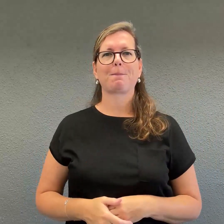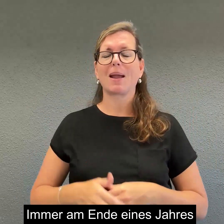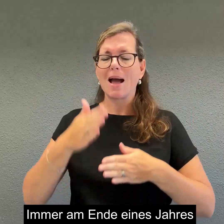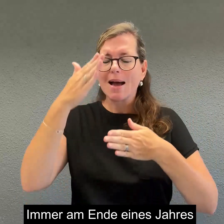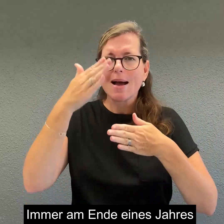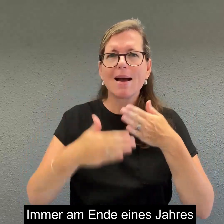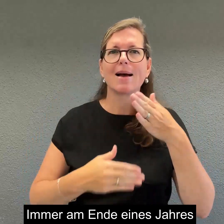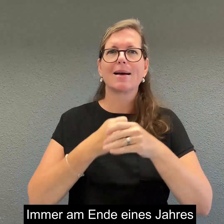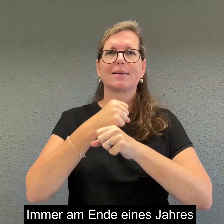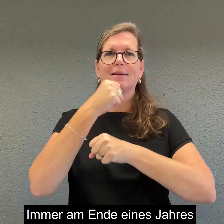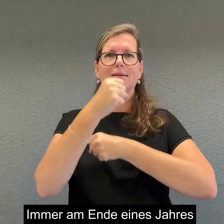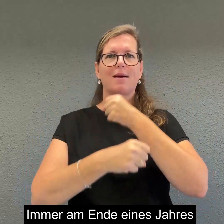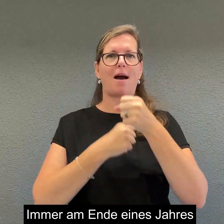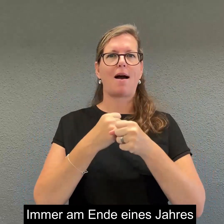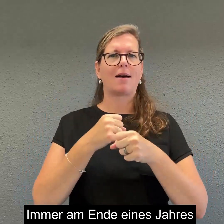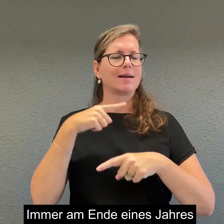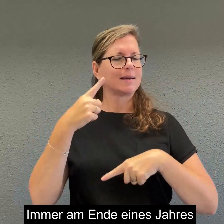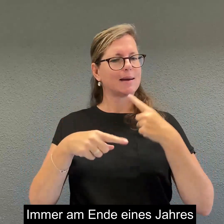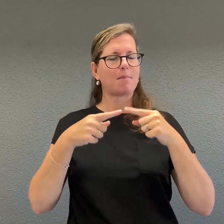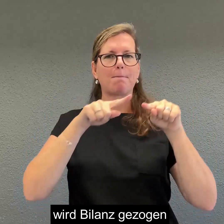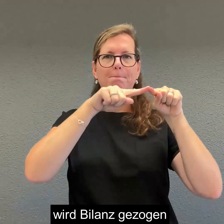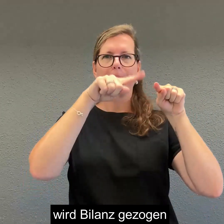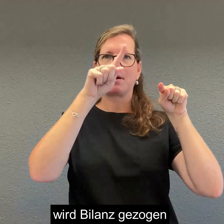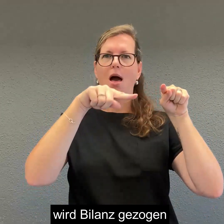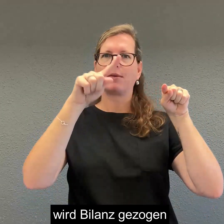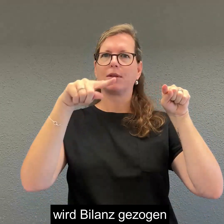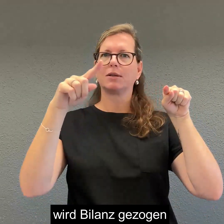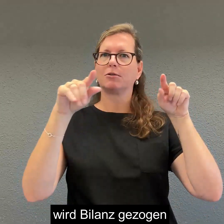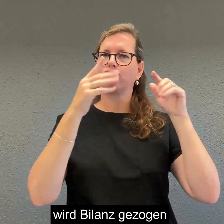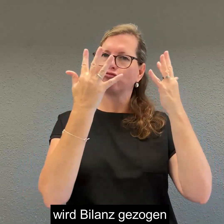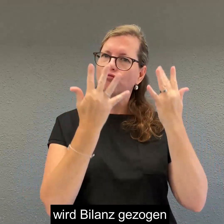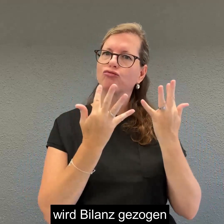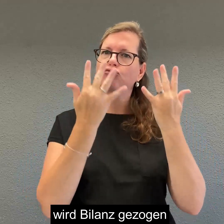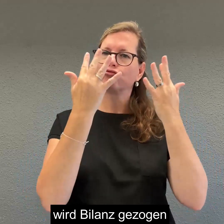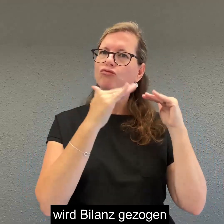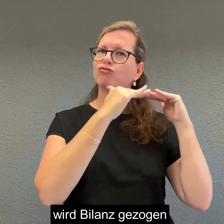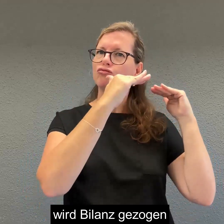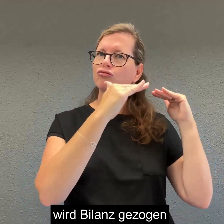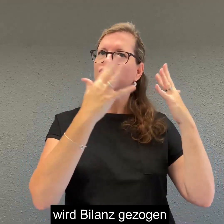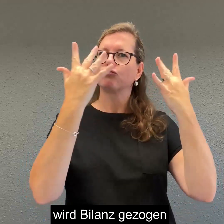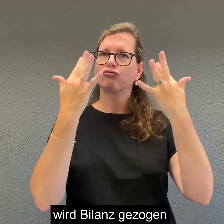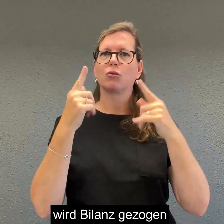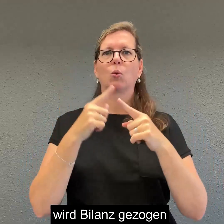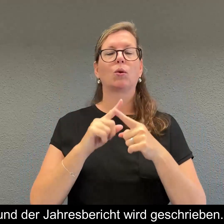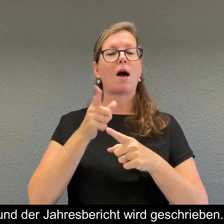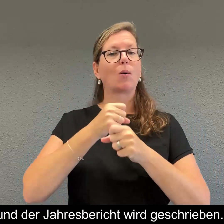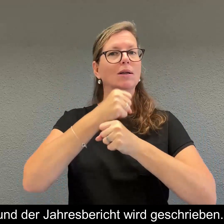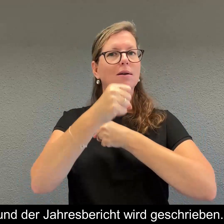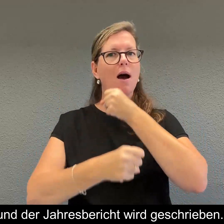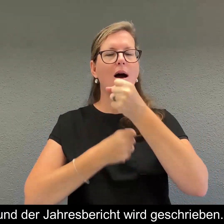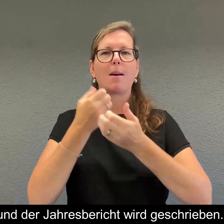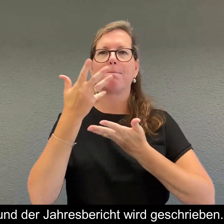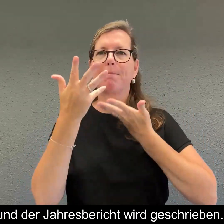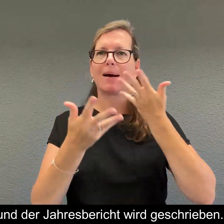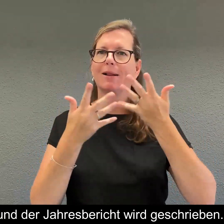Immer am Ende eines Jahres wird Bilanz gezogen und der Jahresbericht